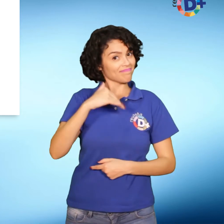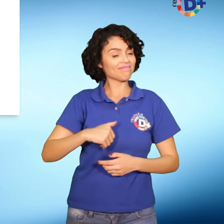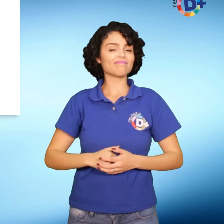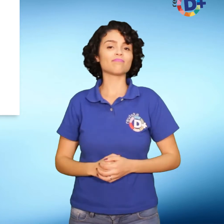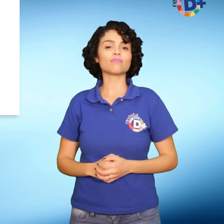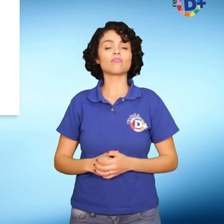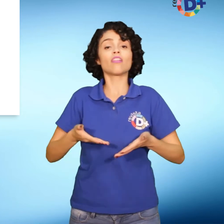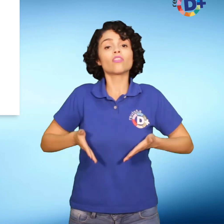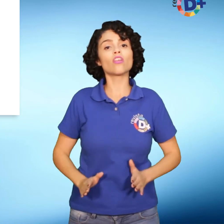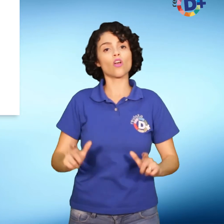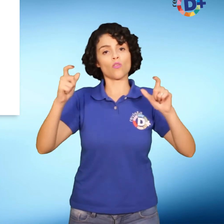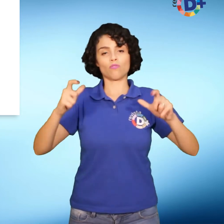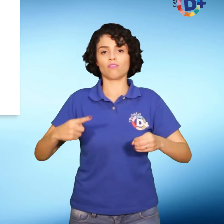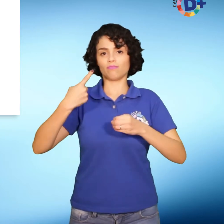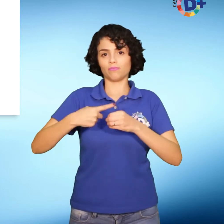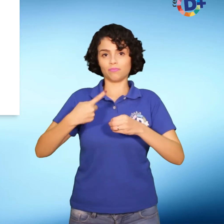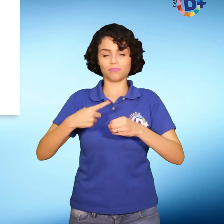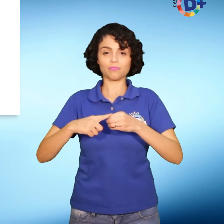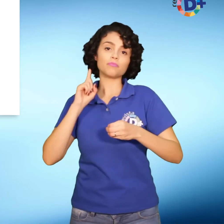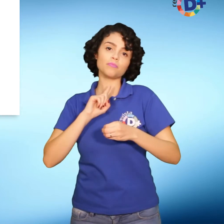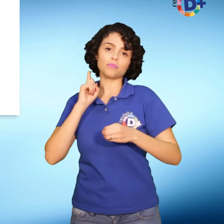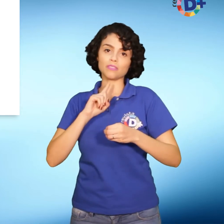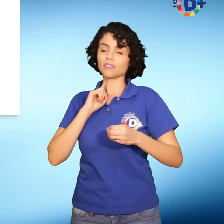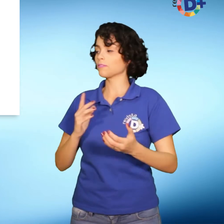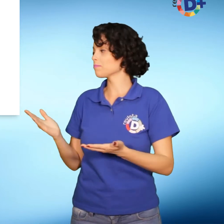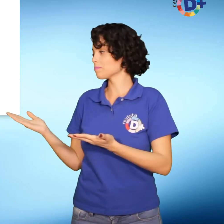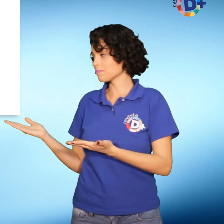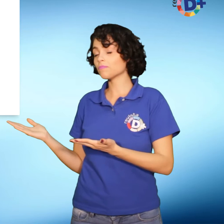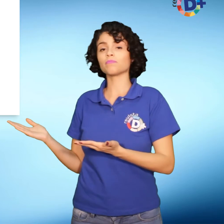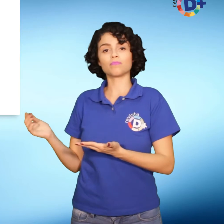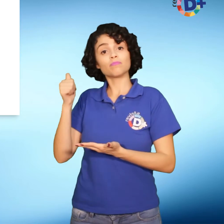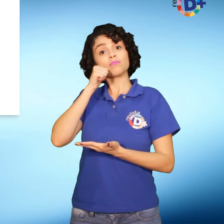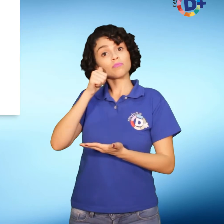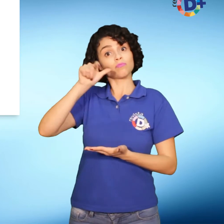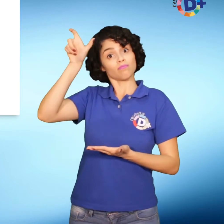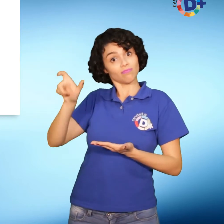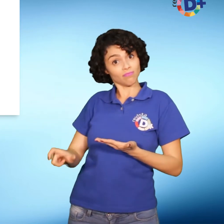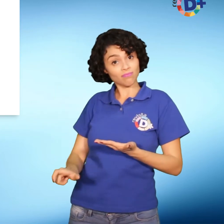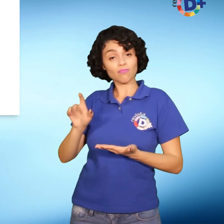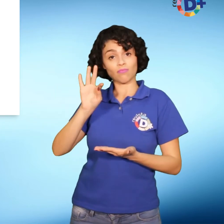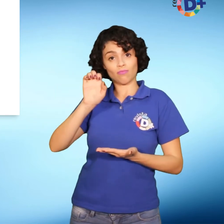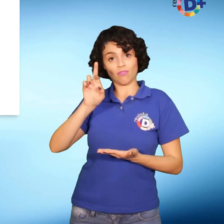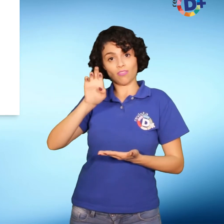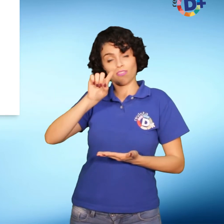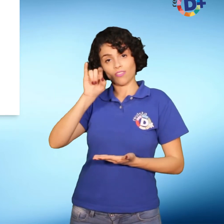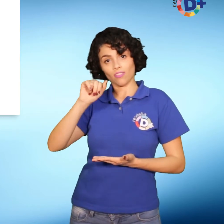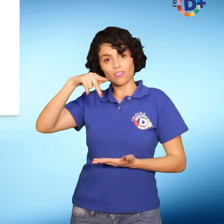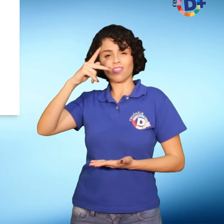nascida em betim no interior de minas gerais terezinha descobriu ainda criança a retinose